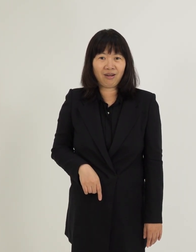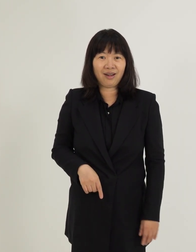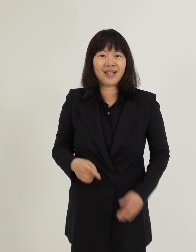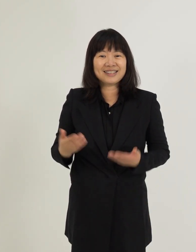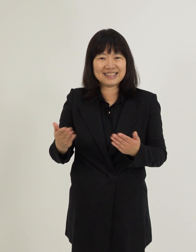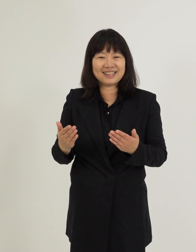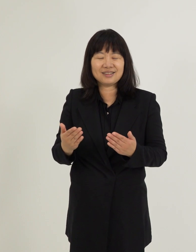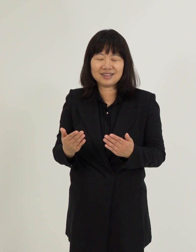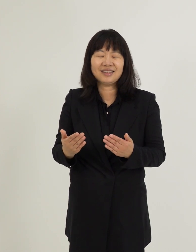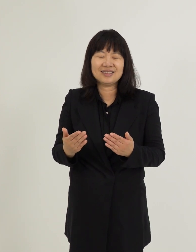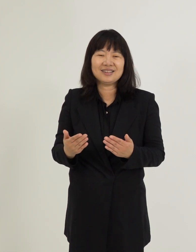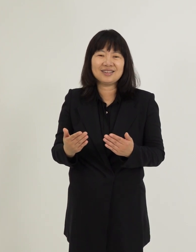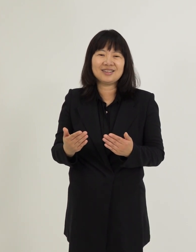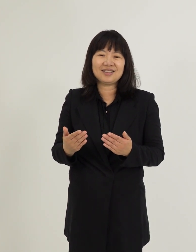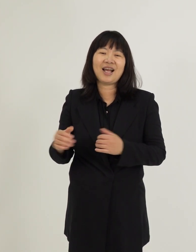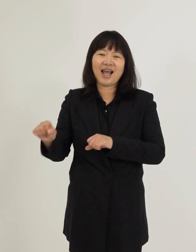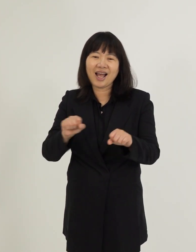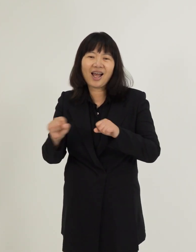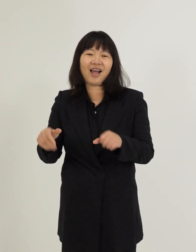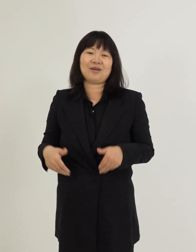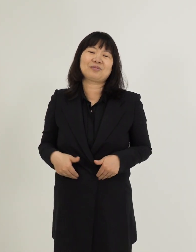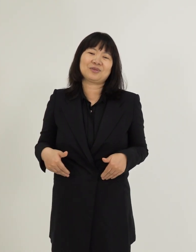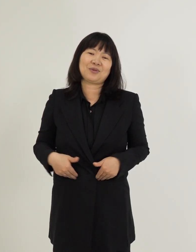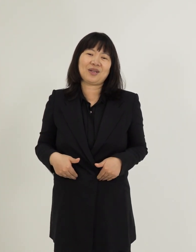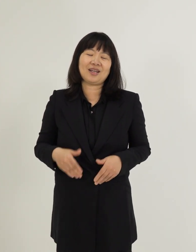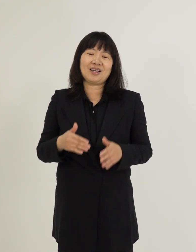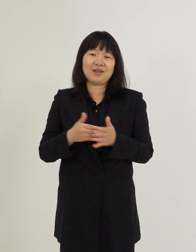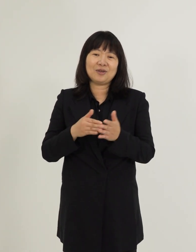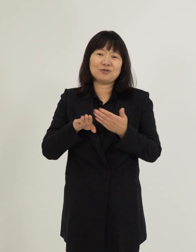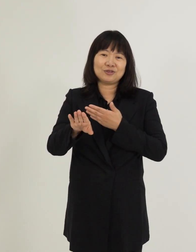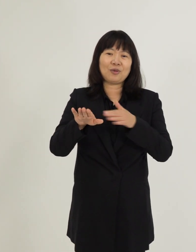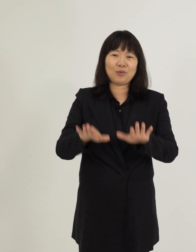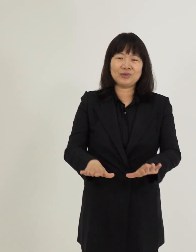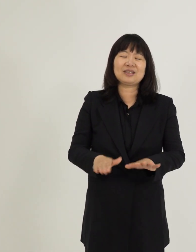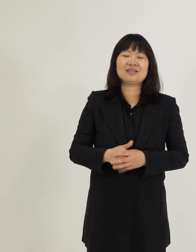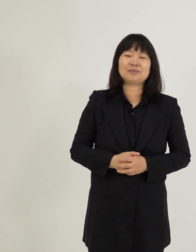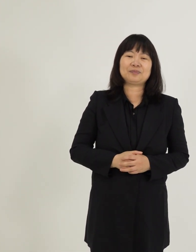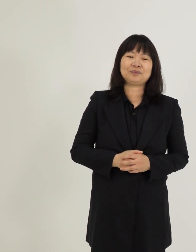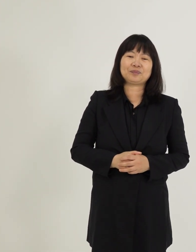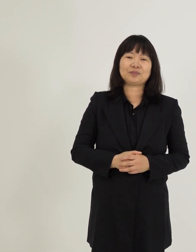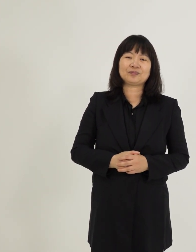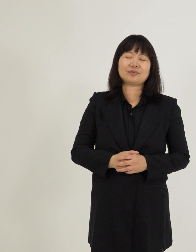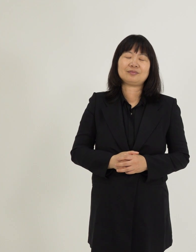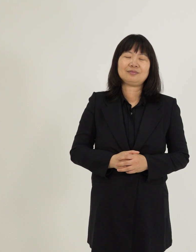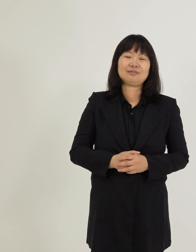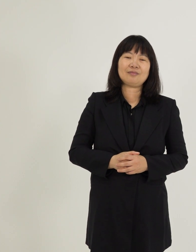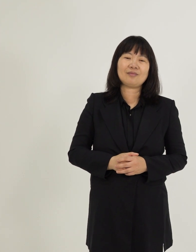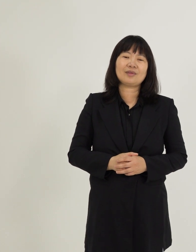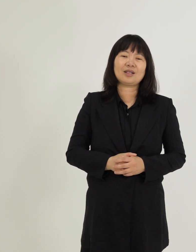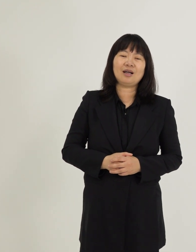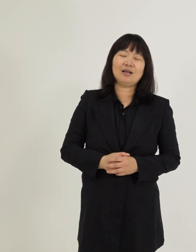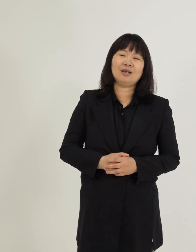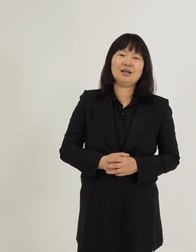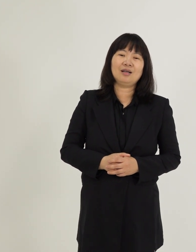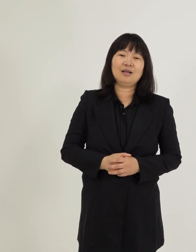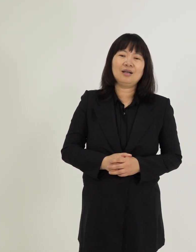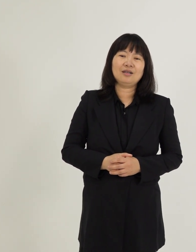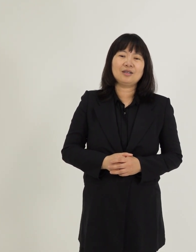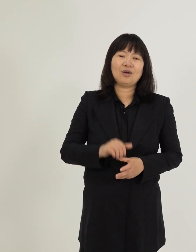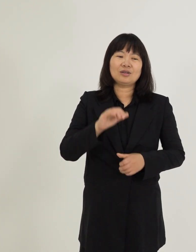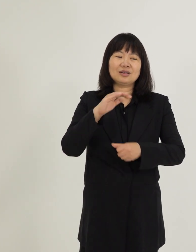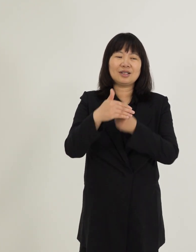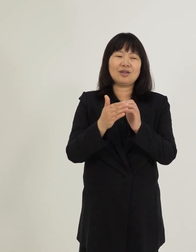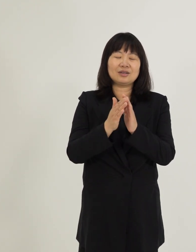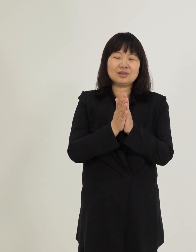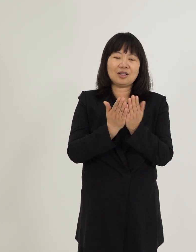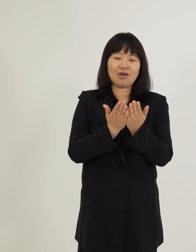자, 그리고 나서 오늘 본문이 시작된다는 것을 맥락 속에서 놓쳐서는 안